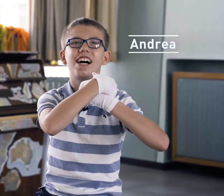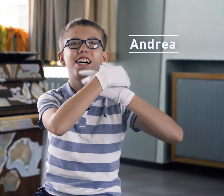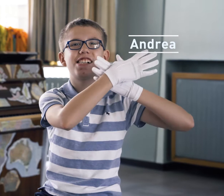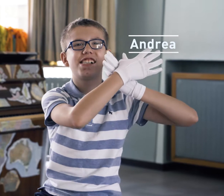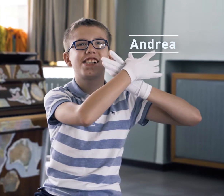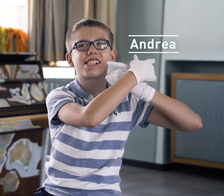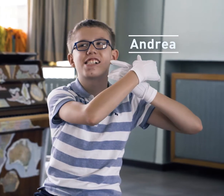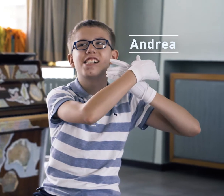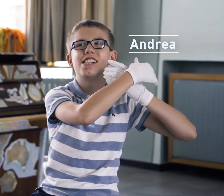Volare,